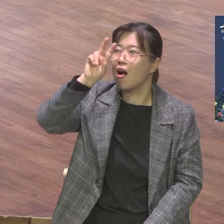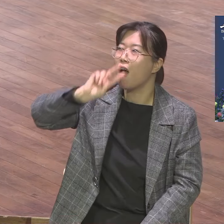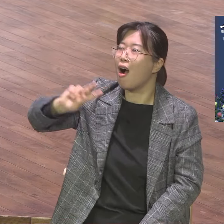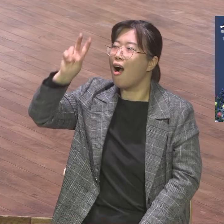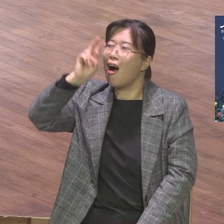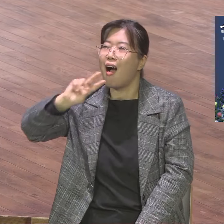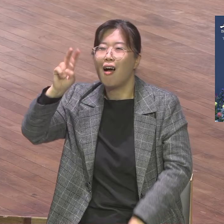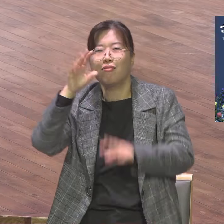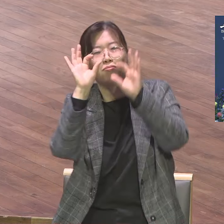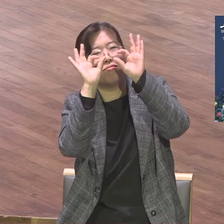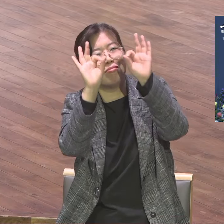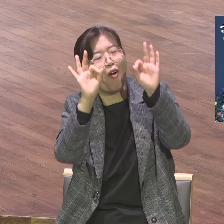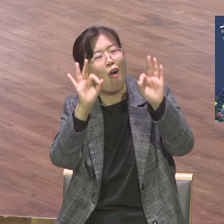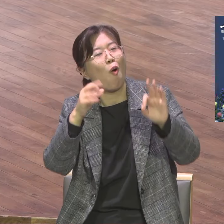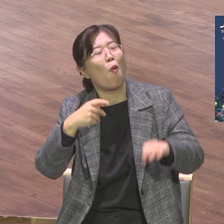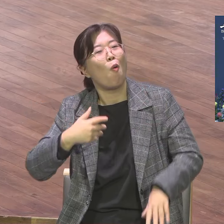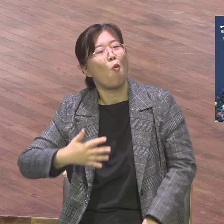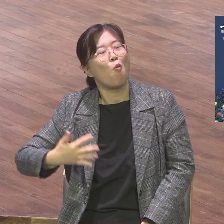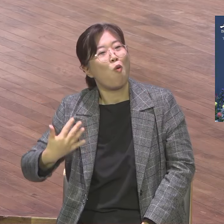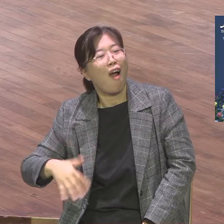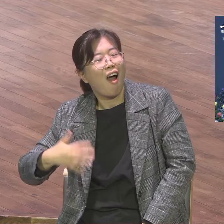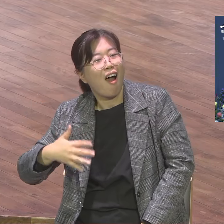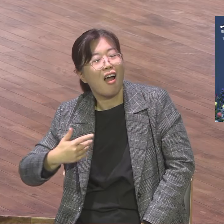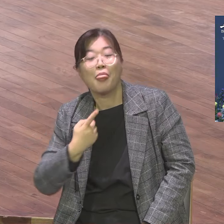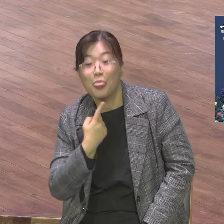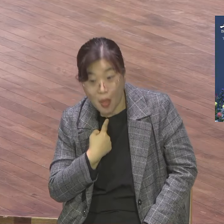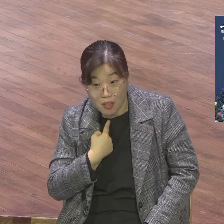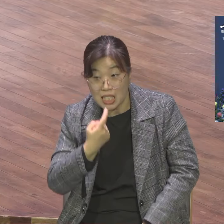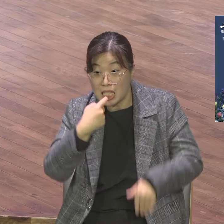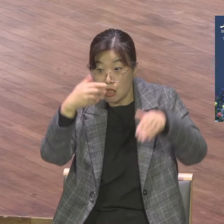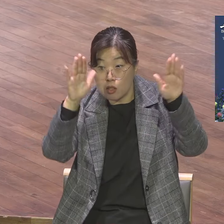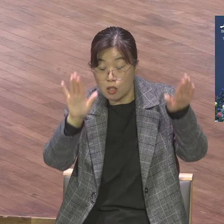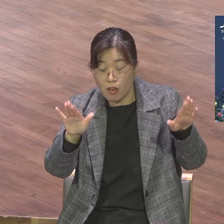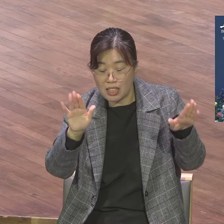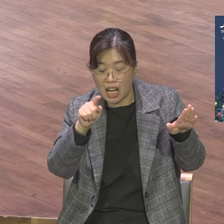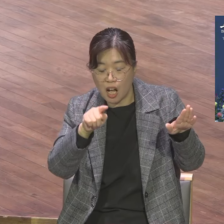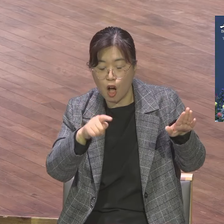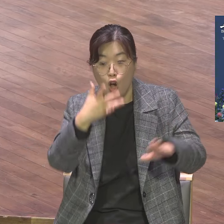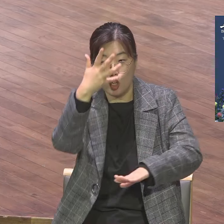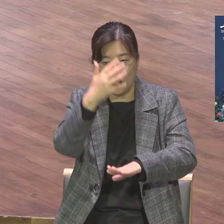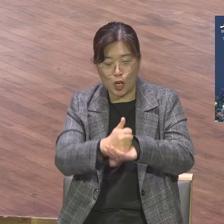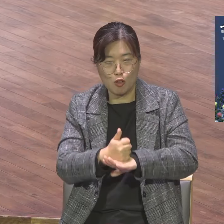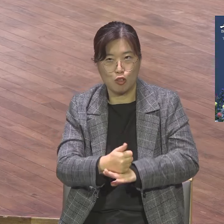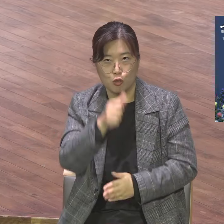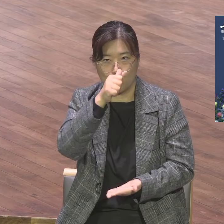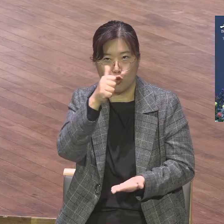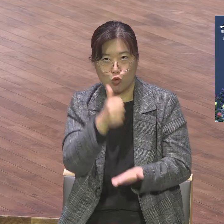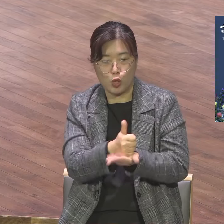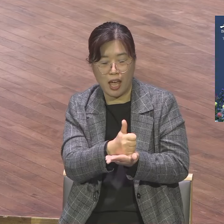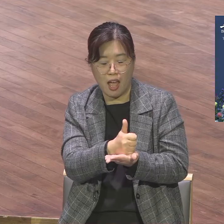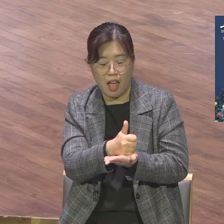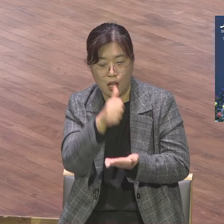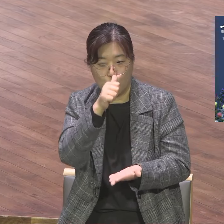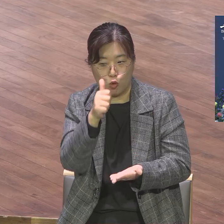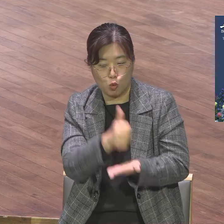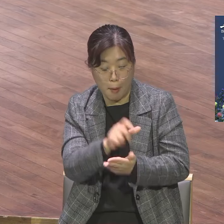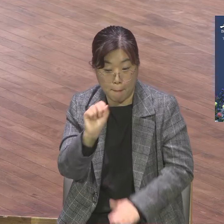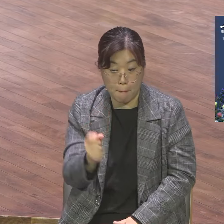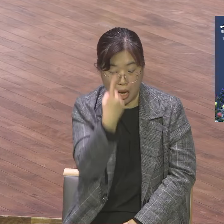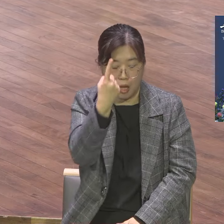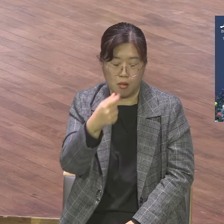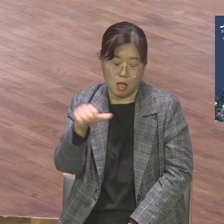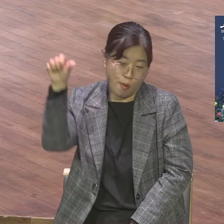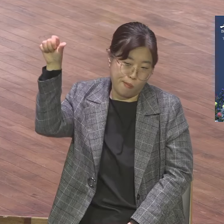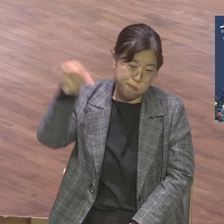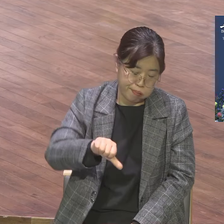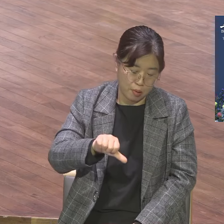그 말이 여러분이 의아할 수 있는데 왜 하필 계명성처럼 밝은 빛을 내는 별을 사탄의